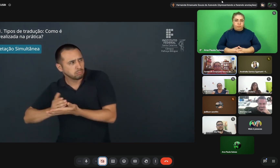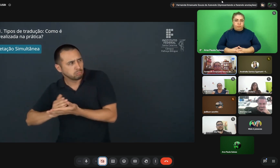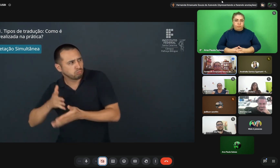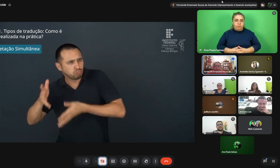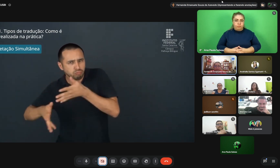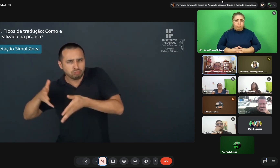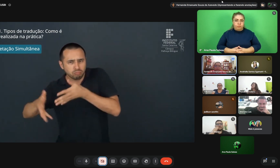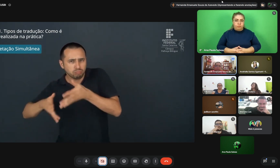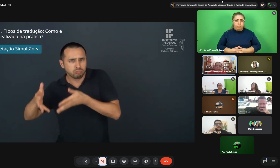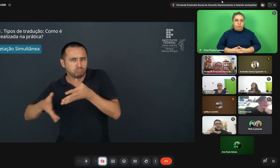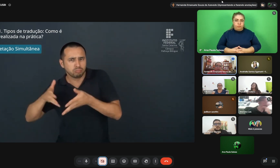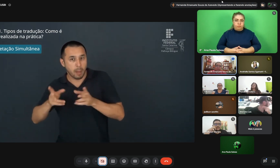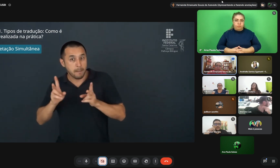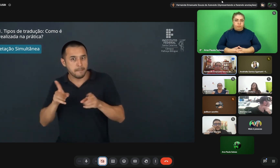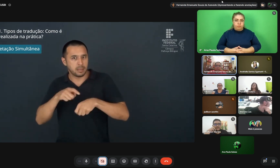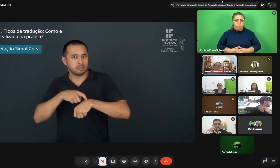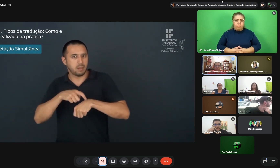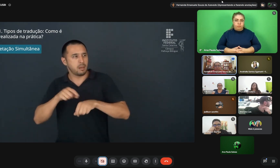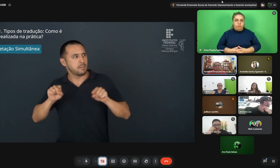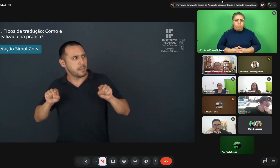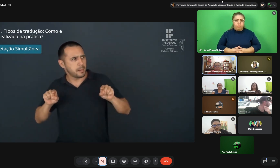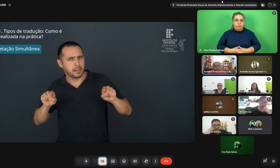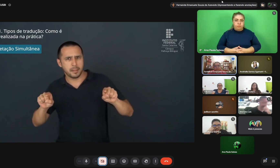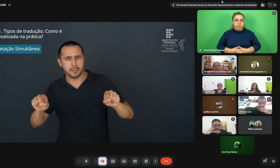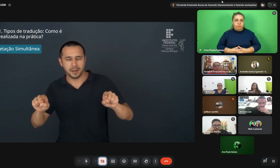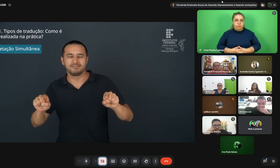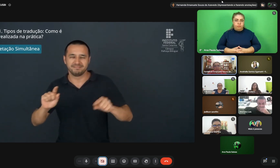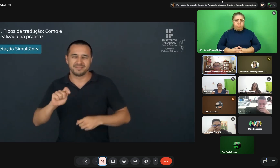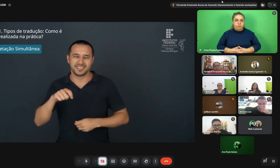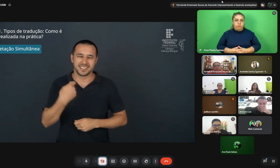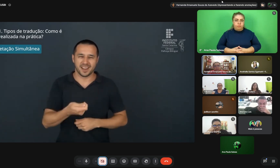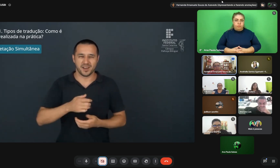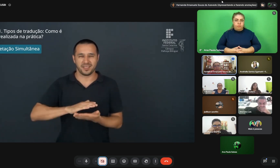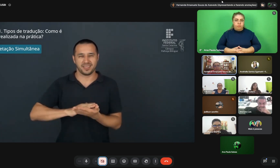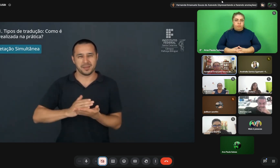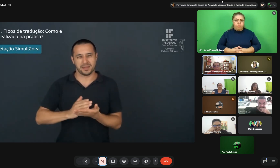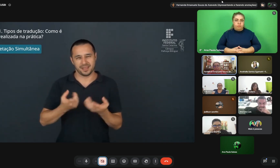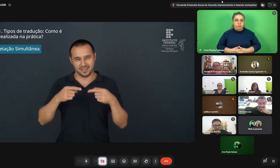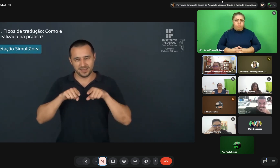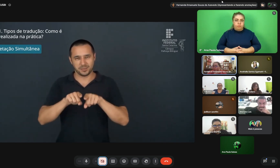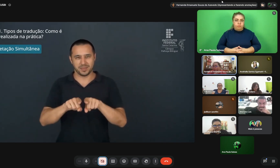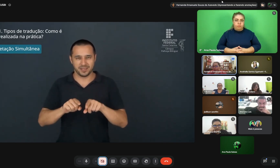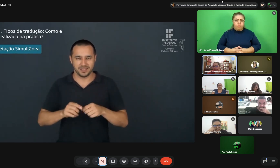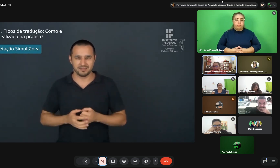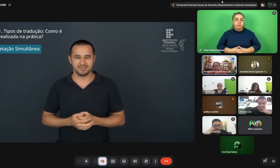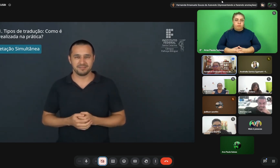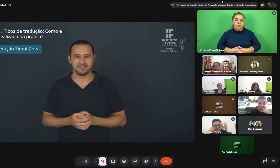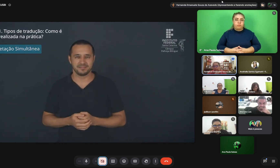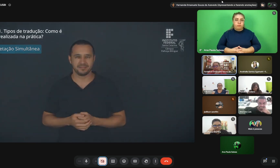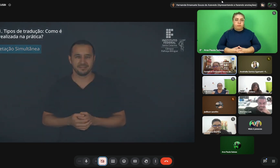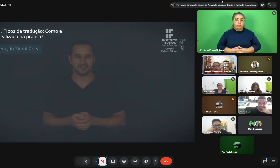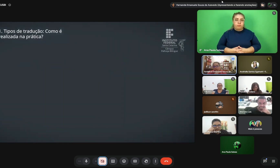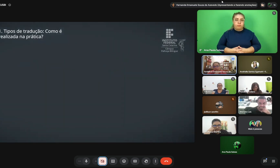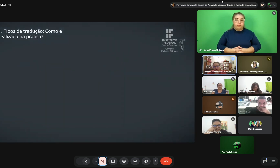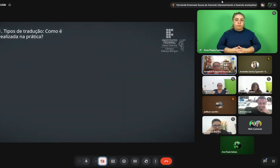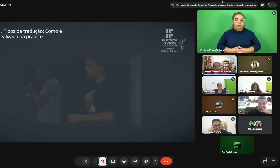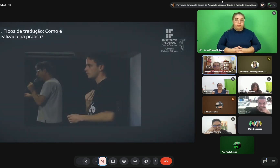palestra aqui falada e vai ser finalizada em língua de sinais para um público na mesma